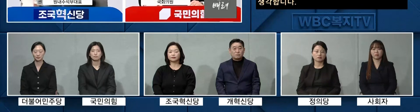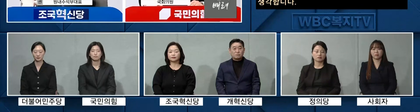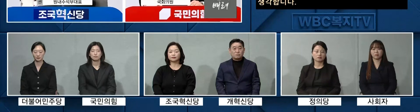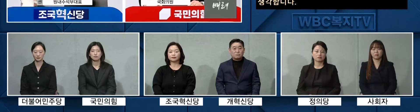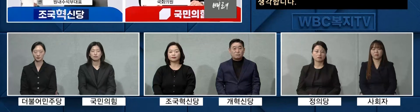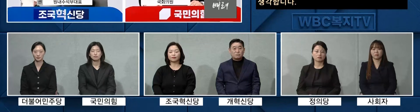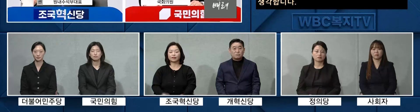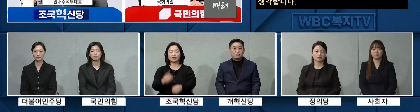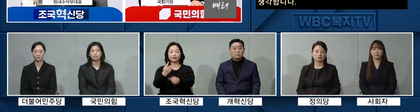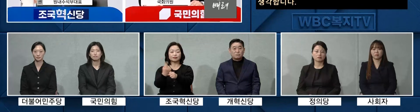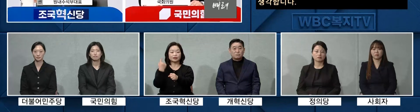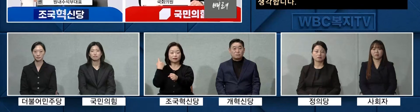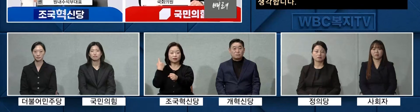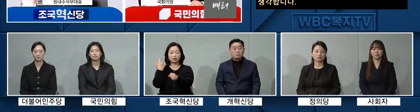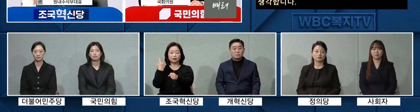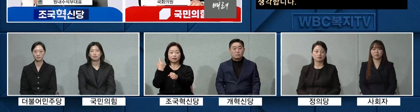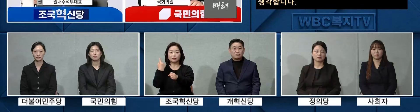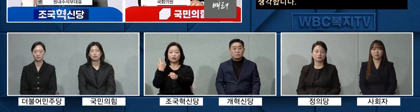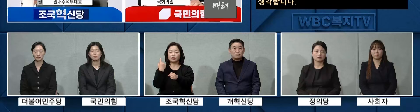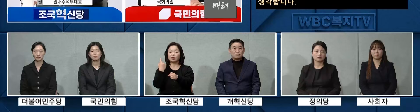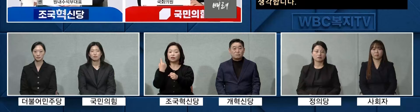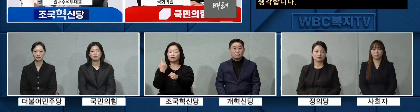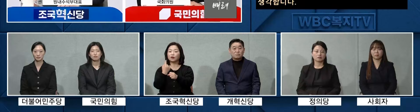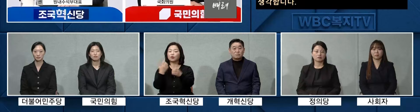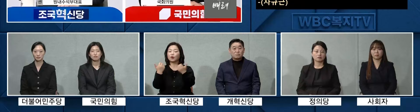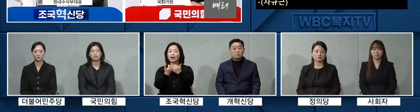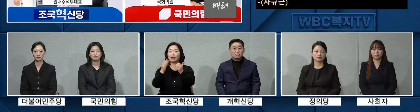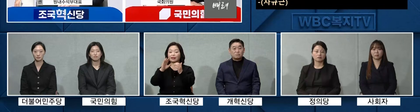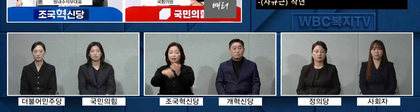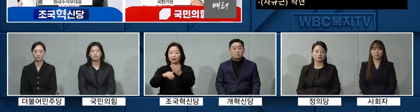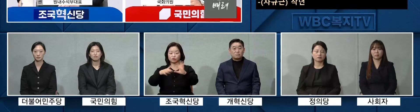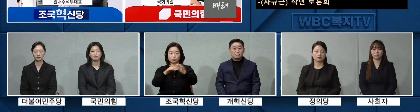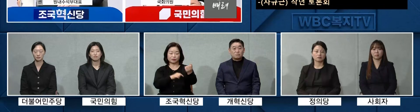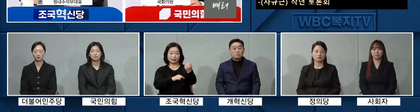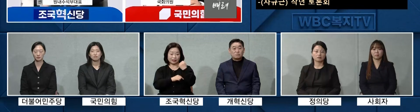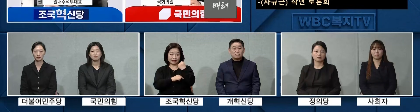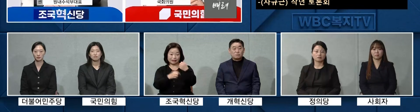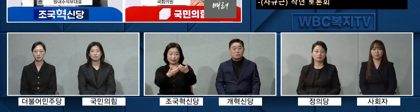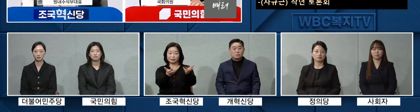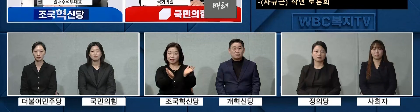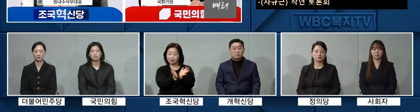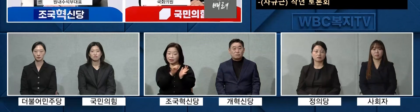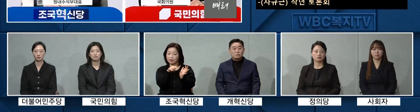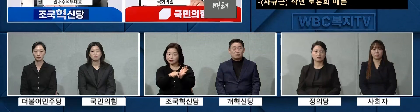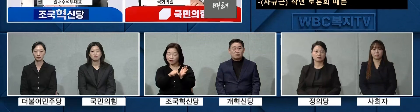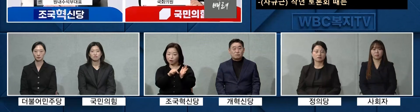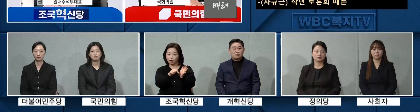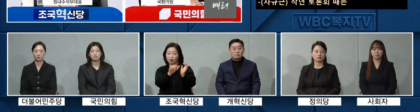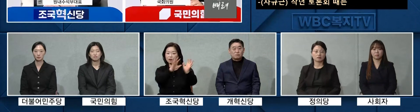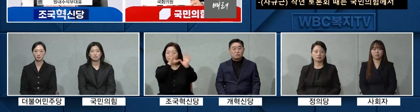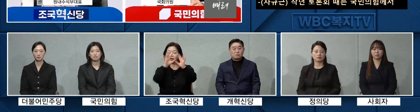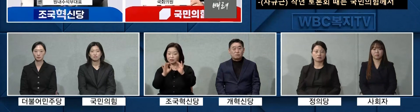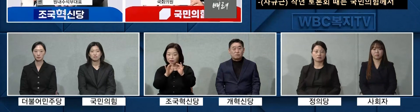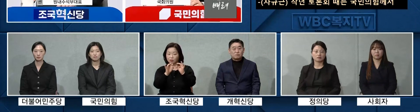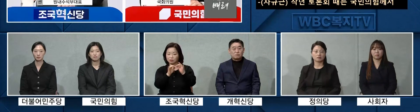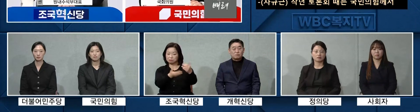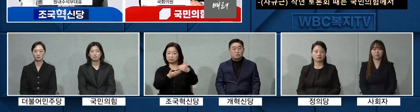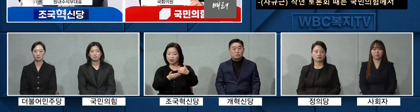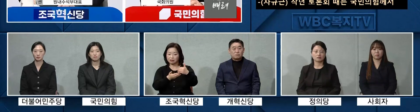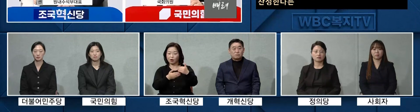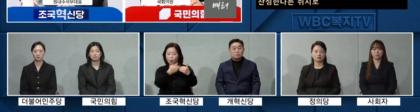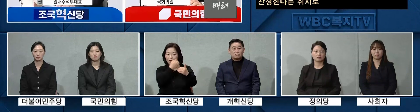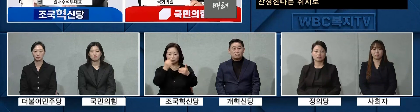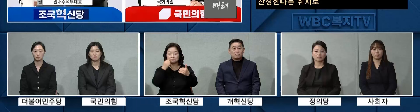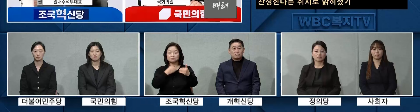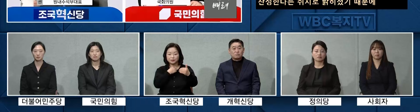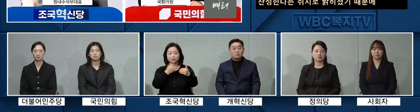그 작년 그때 토론회 때는 이제 그 국민의힘 의원님께서 좀 그 찬성하는 취지로 이제 밝히셨기 때문에 거기에 대한 확인차